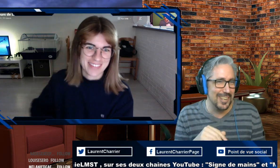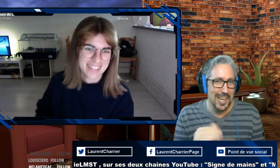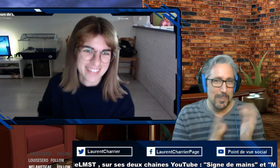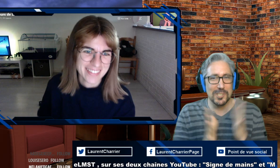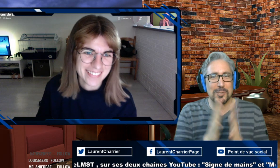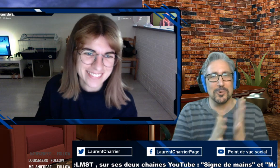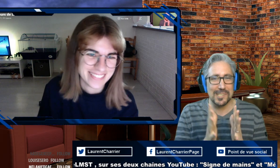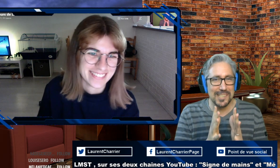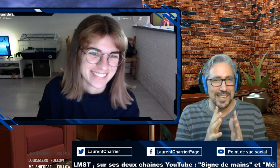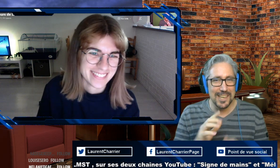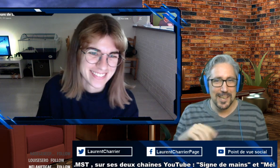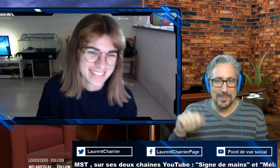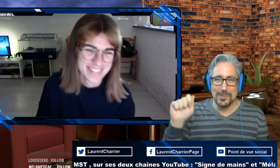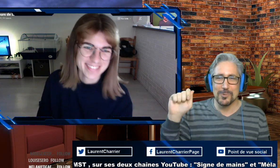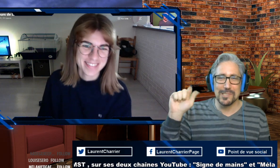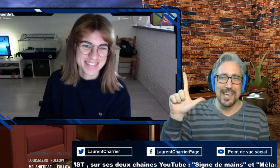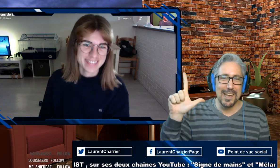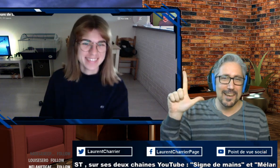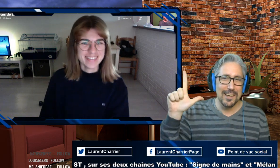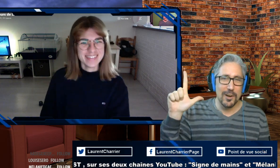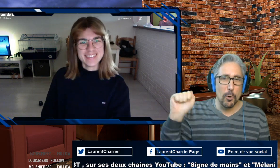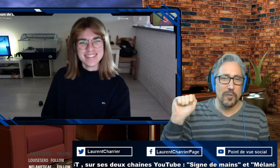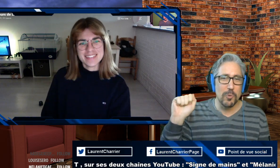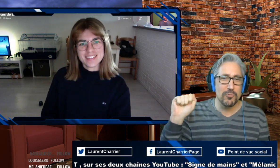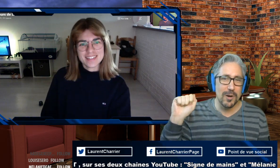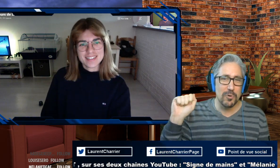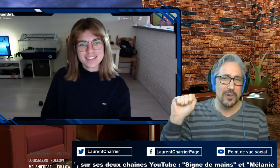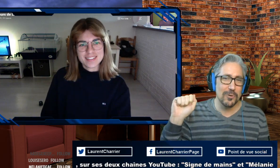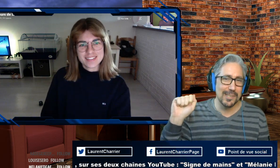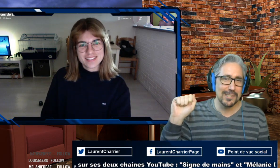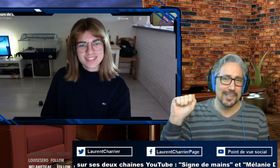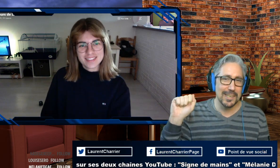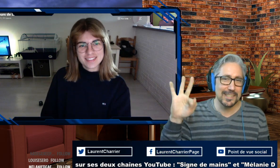début c'est dire. Moi je dis toujours signer, mais du coup c'est L, on referme le